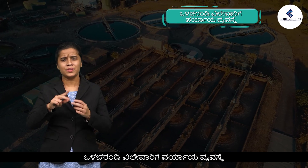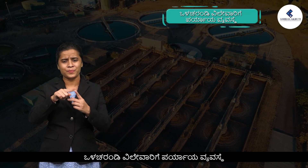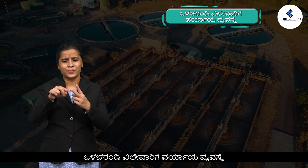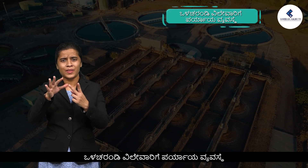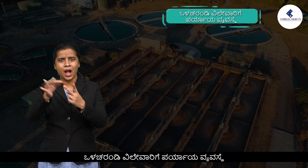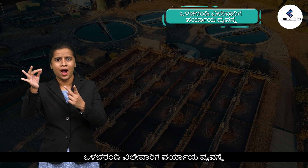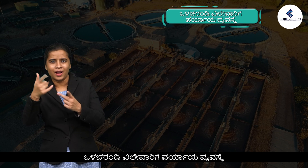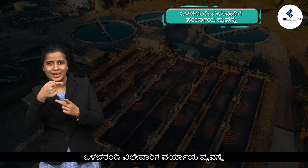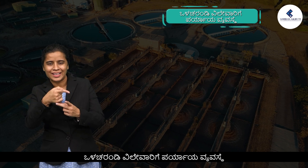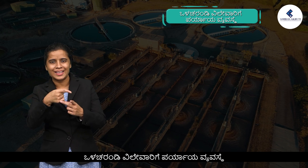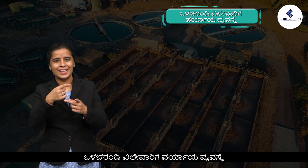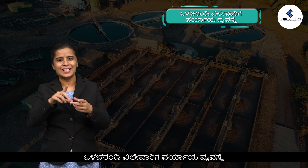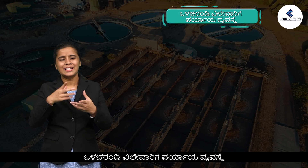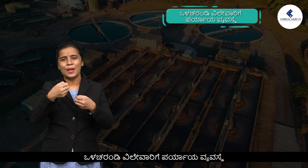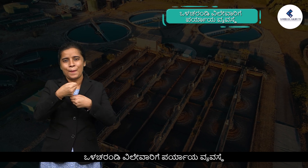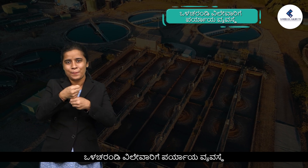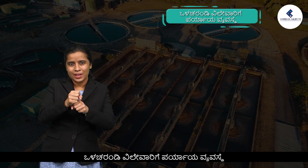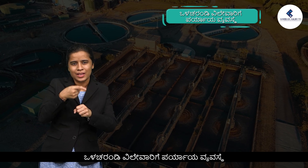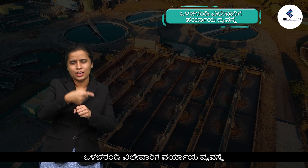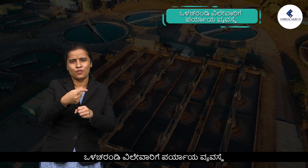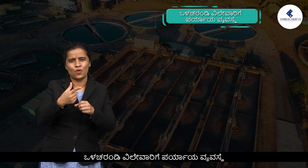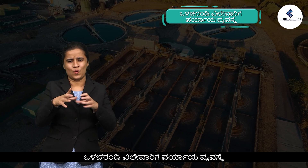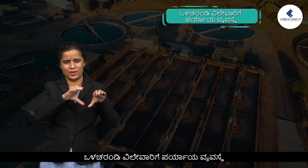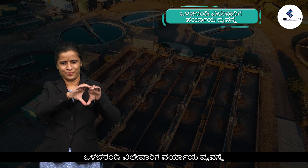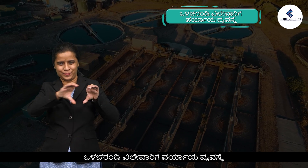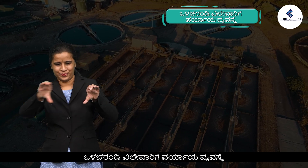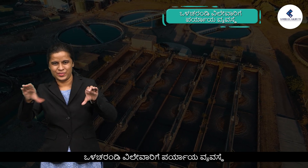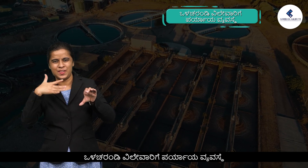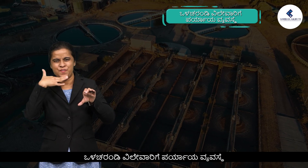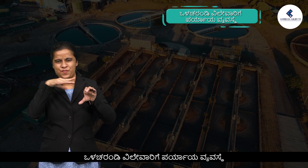ವಿಲೇವಾರಿಗೆ ಪರ್ಯಾಯ ವ್ಯವಸ್ಥೆ,